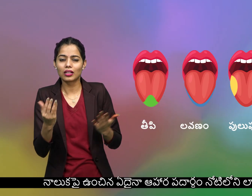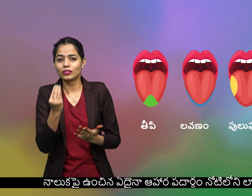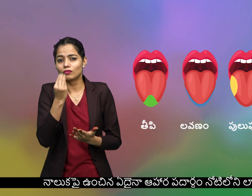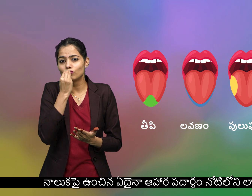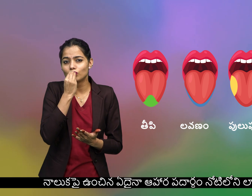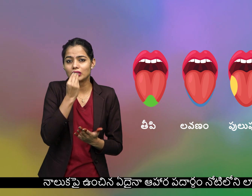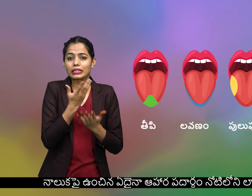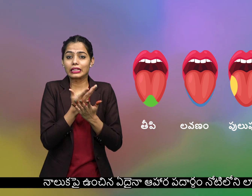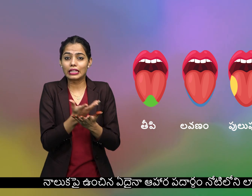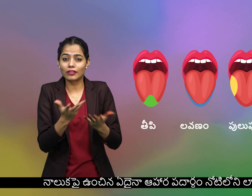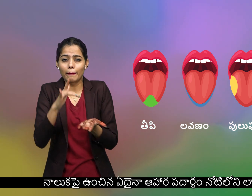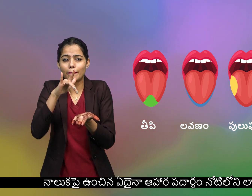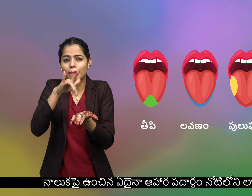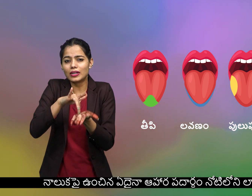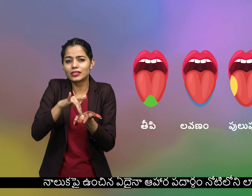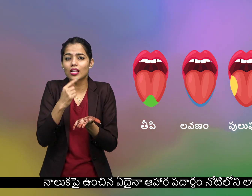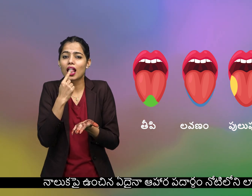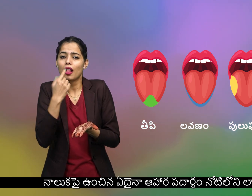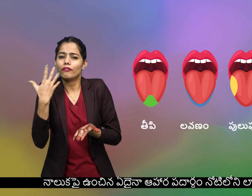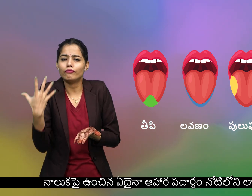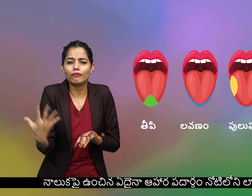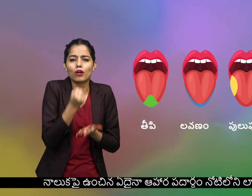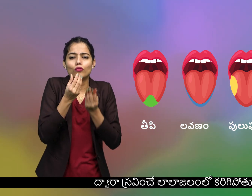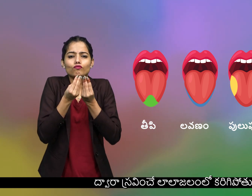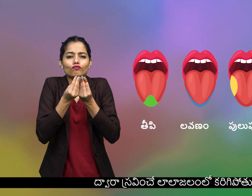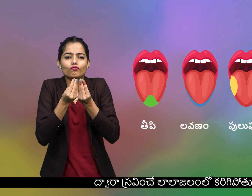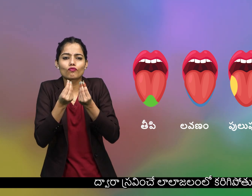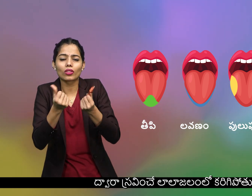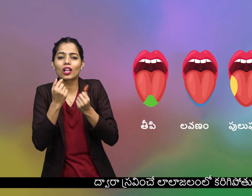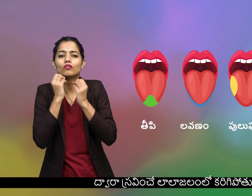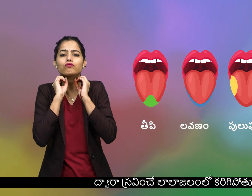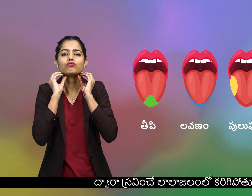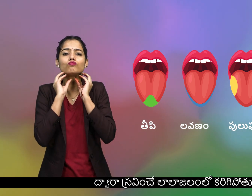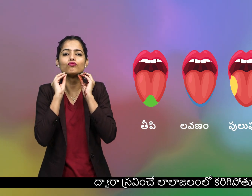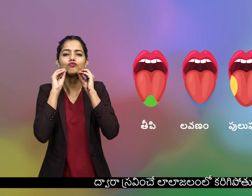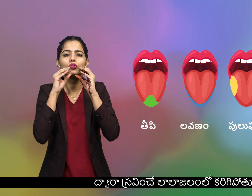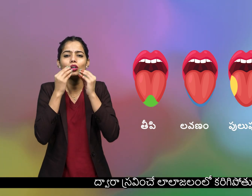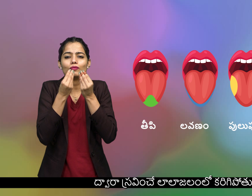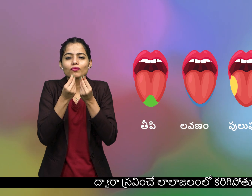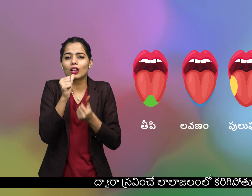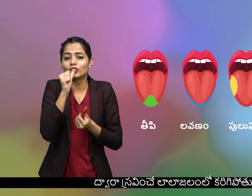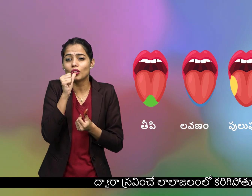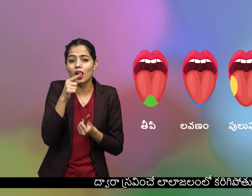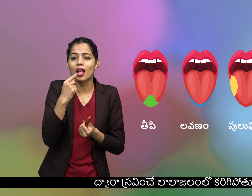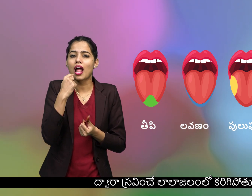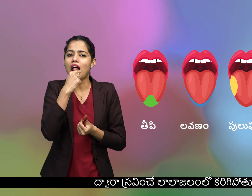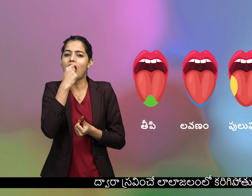నాలుకపై ఉంచిన ఏదైనా ఆహార పదార్థం నోటిలోని లాలాజల గ్రంథుల ద్వారా స్రవించే లాలాజలంలో